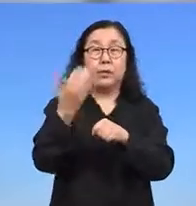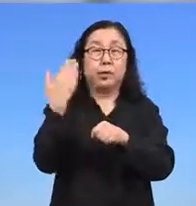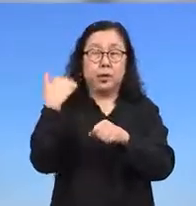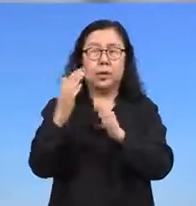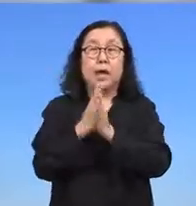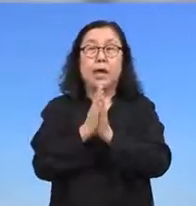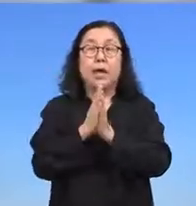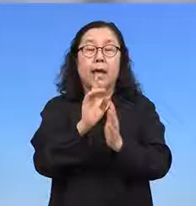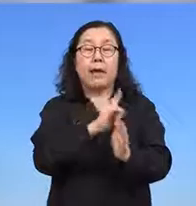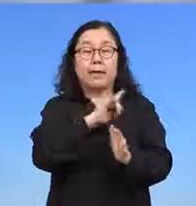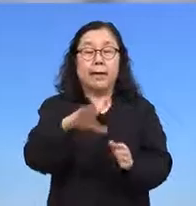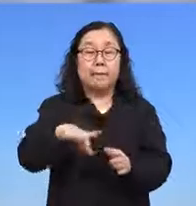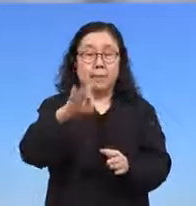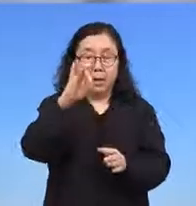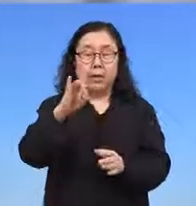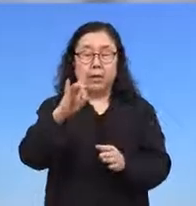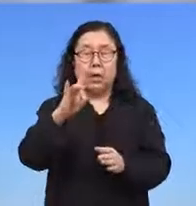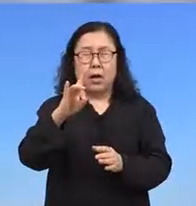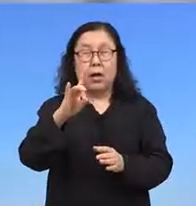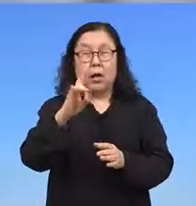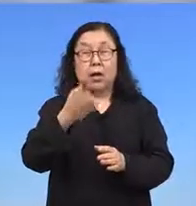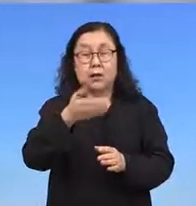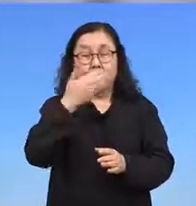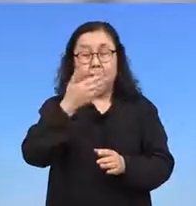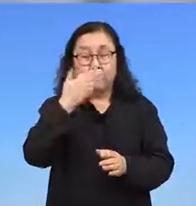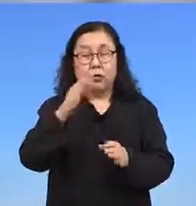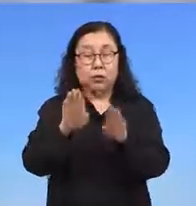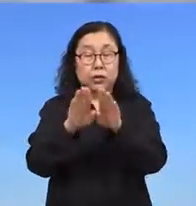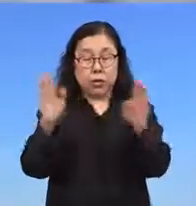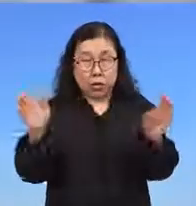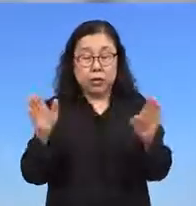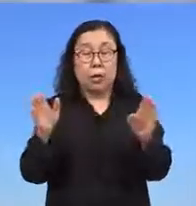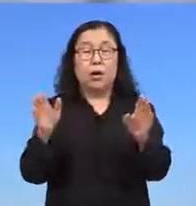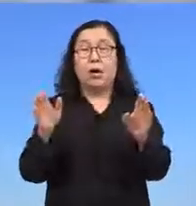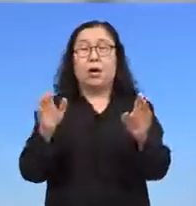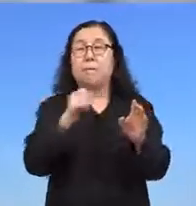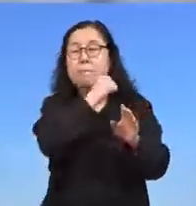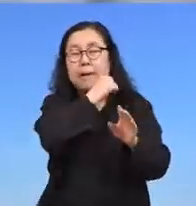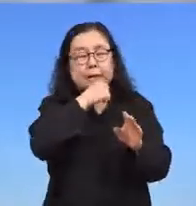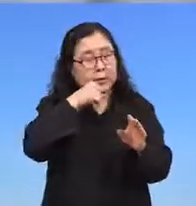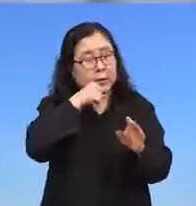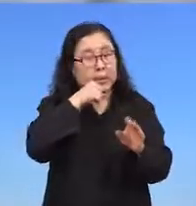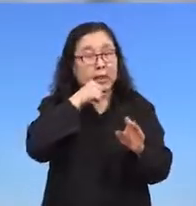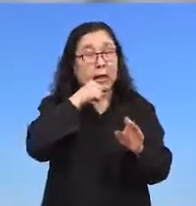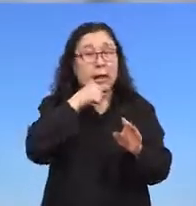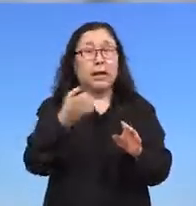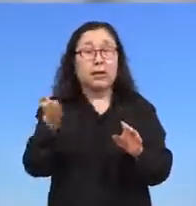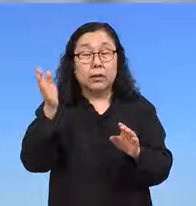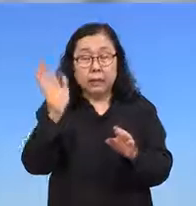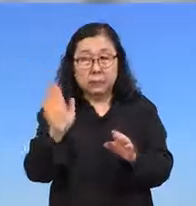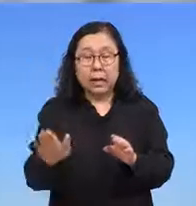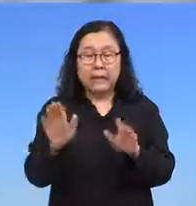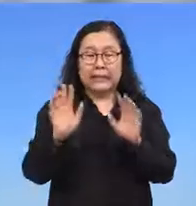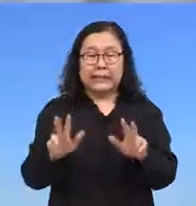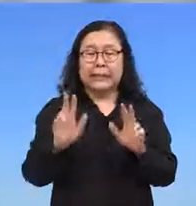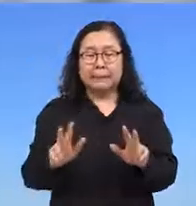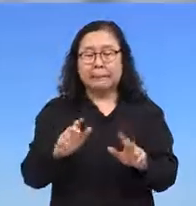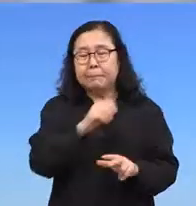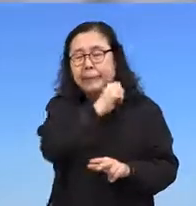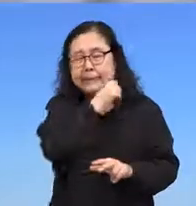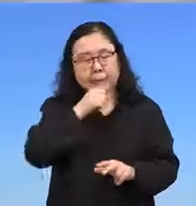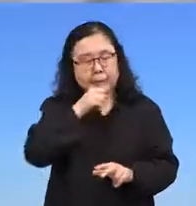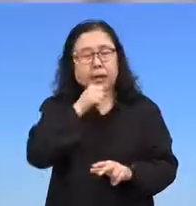제일 먼저 식당 해가지고 그때 좀 맛있었더라, 그게 무슨 소용입니까? 오늘 맛있는 식당이 이게 좋은 식당 아닙니까?